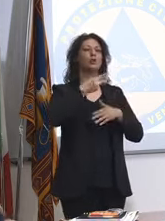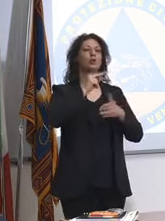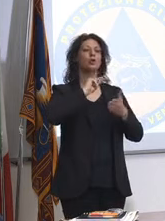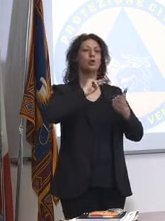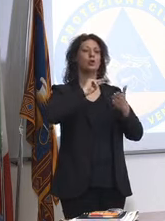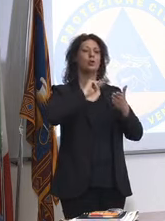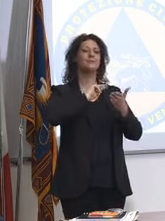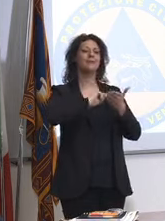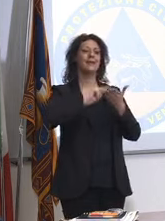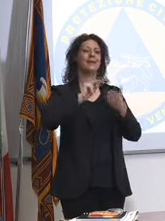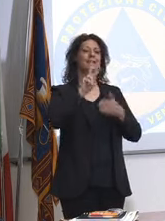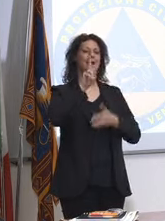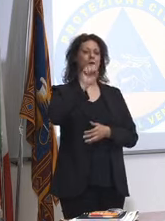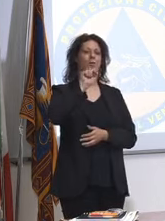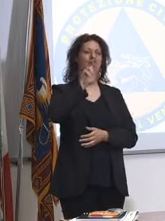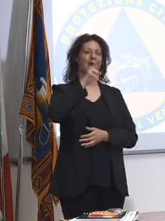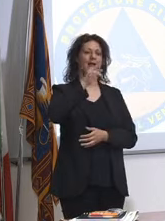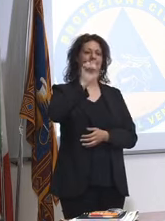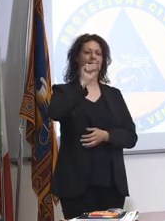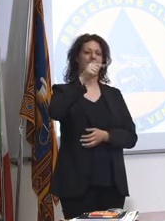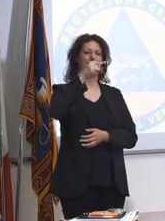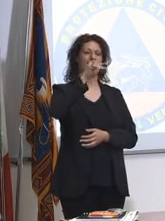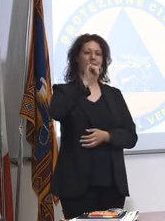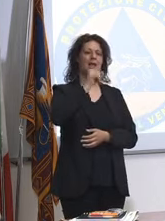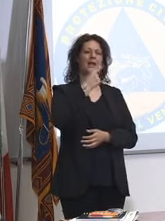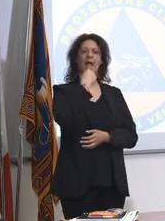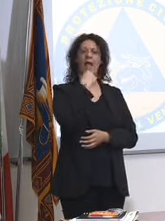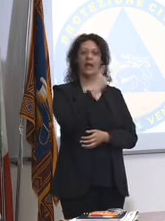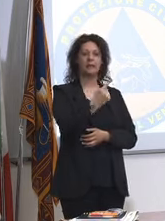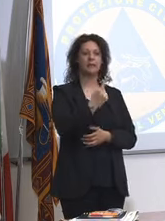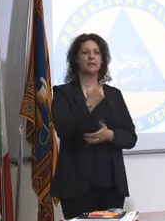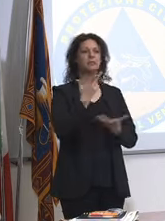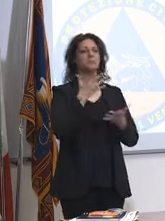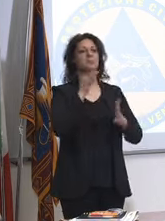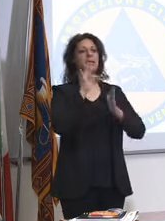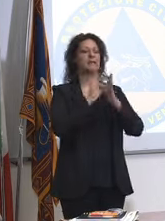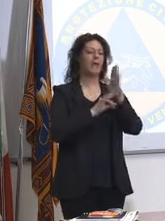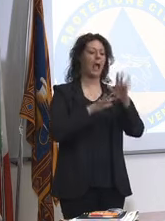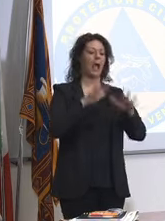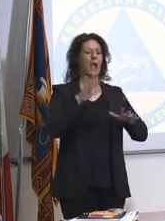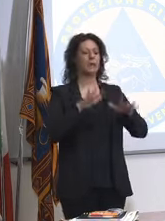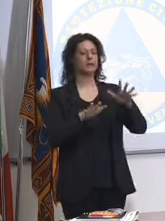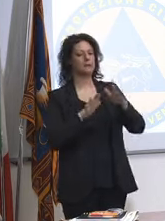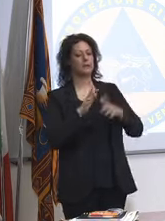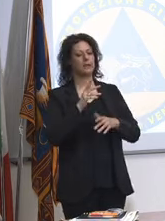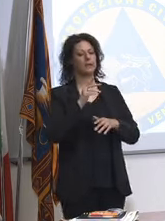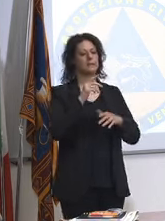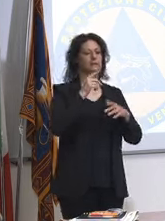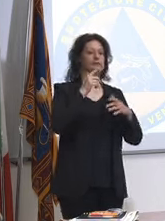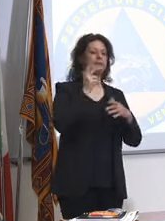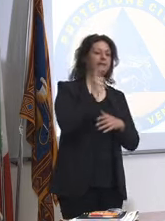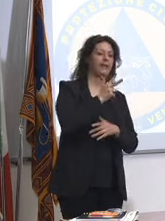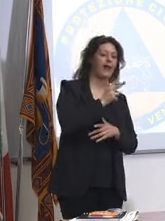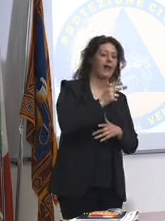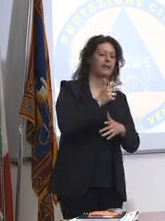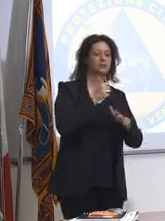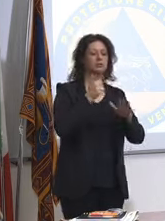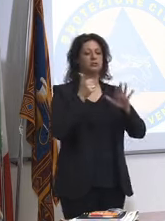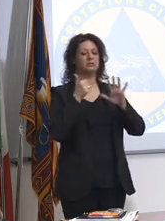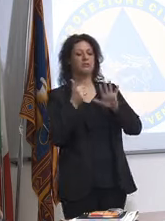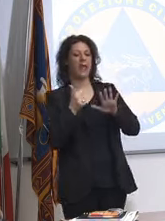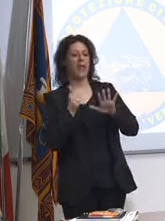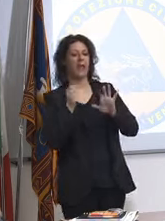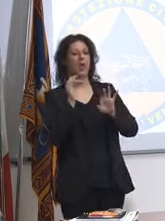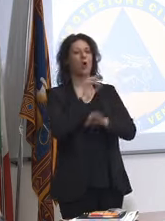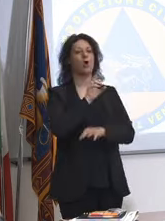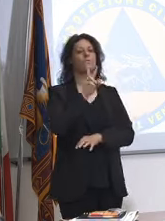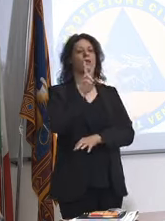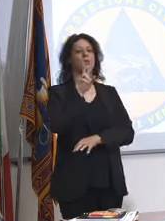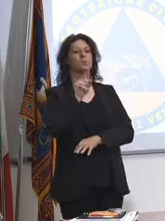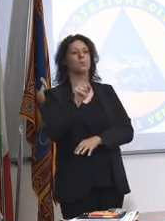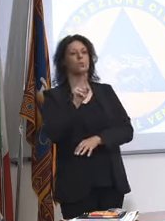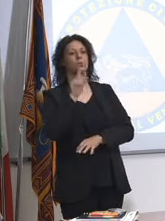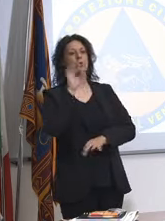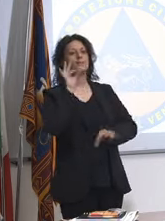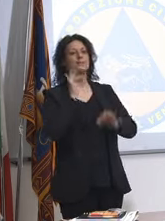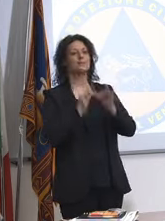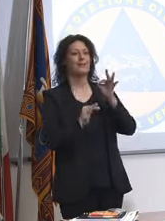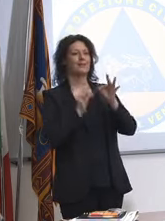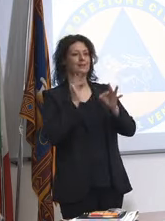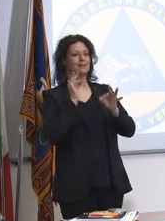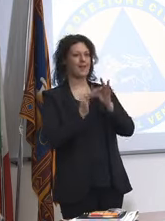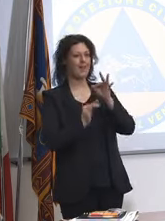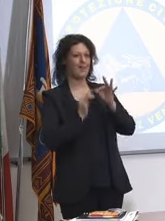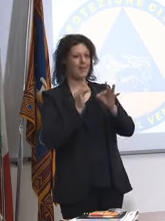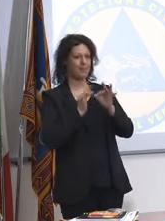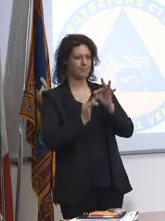diceva che le date stanno oscillando, 13 settembre, 6 settembre, non è escluso il 21 settembre con poi il ballottaggio la